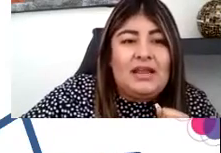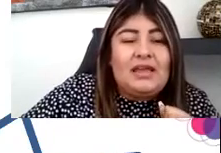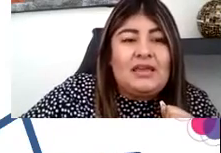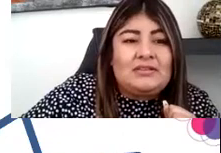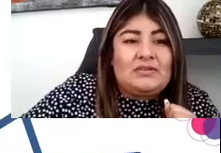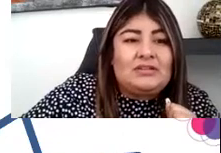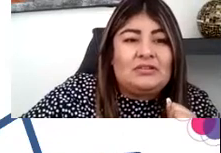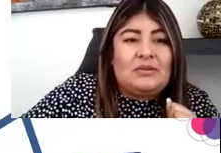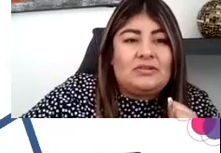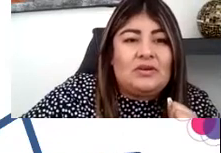y excluir es no tomarlos en cuenta.